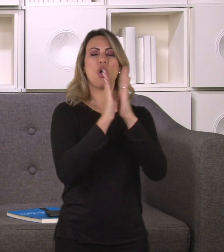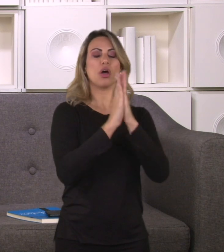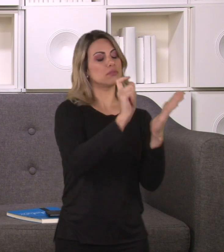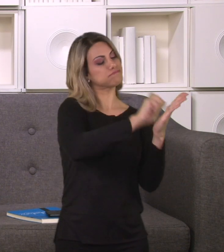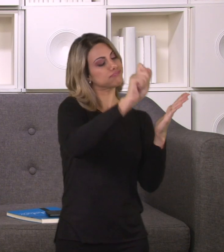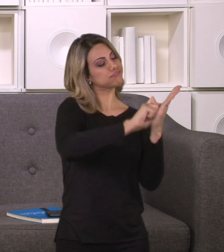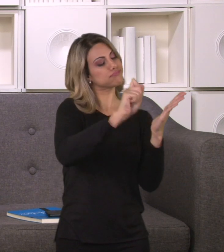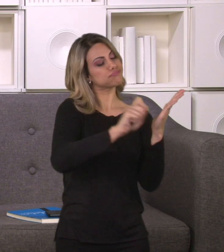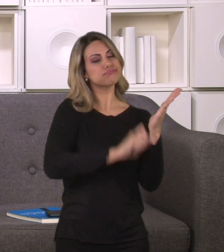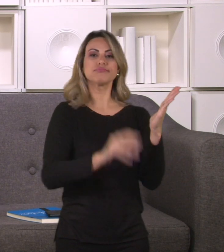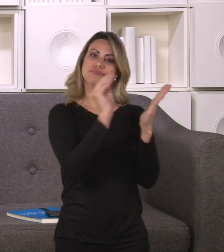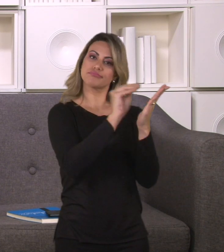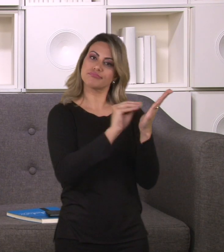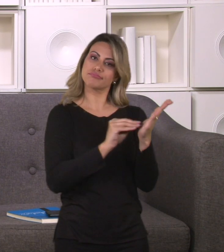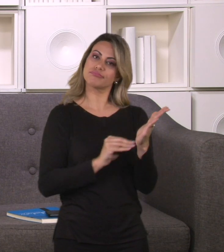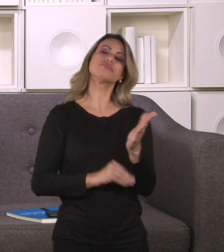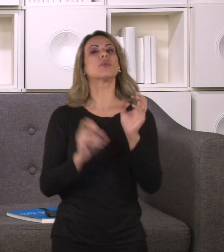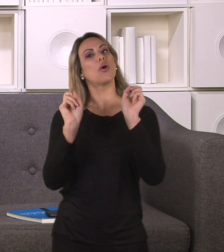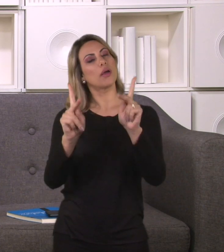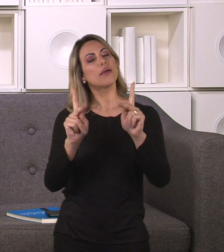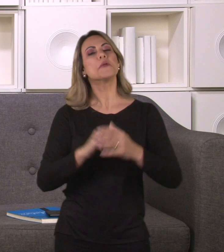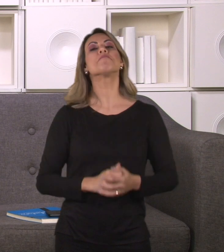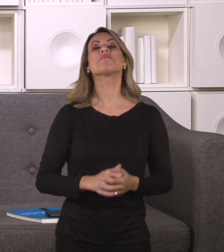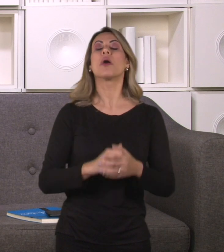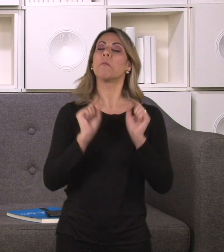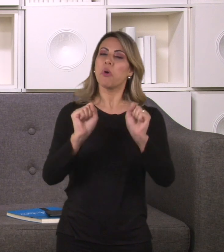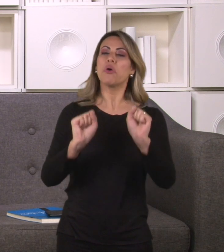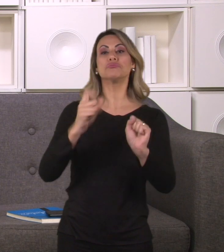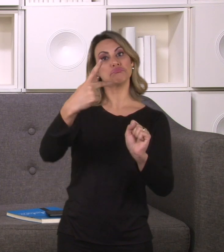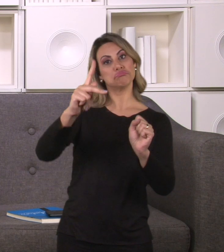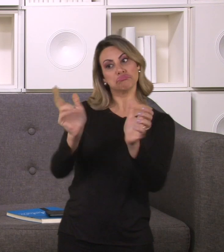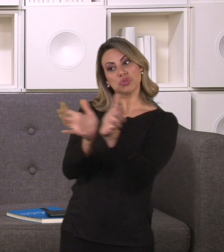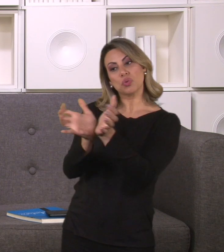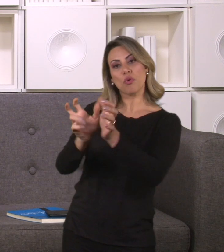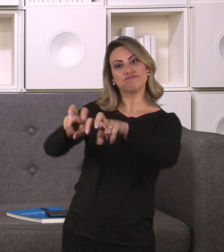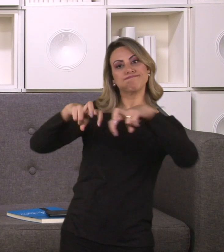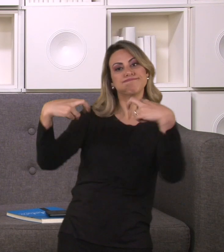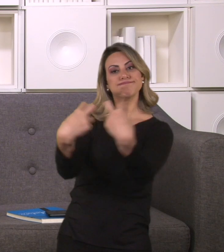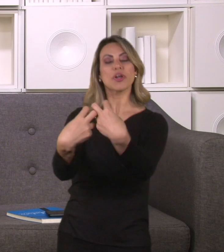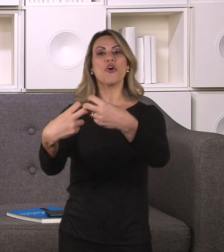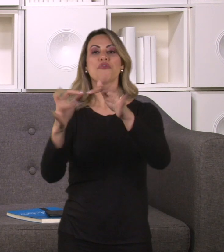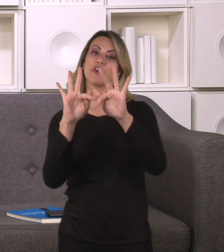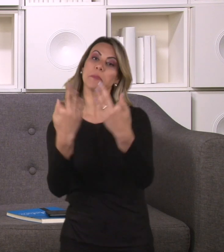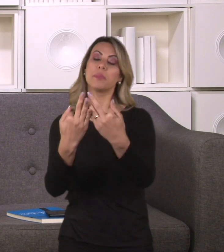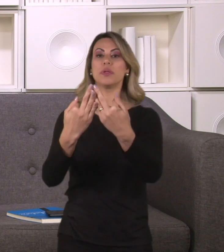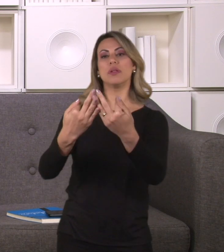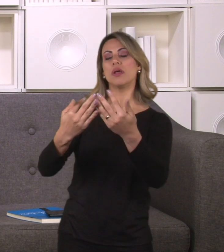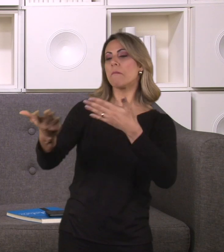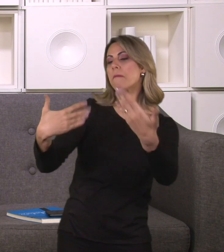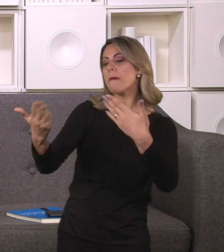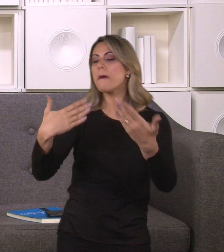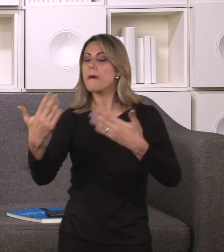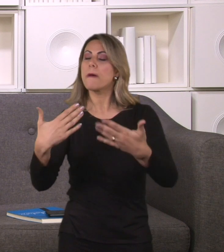nossas conversas, ao final da conversa que você tem com o seu grupo, com a sua família. Escreva as suas orações,